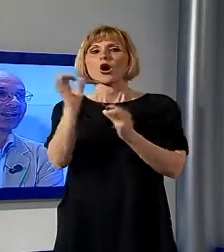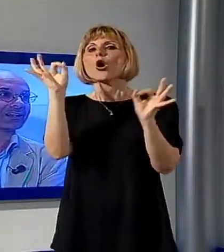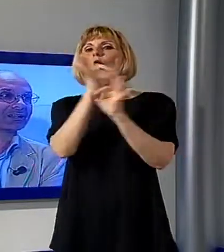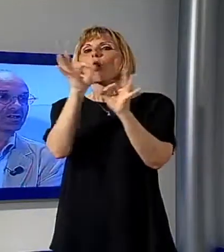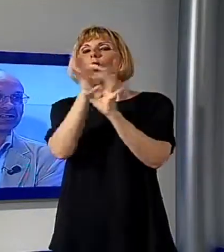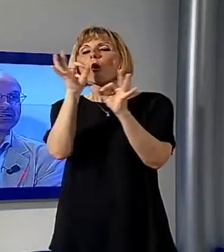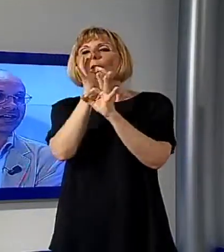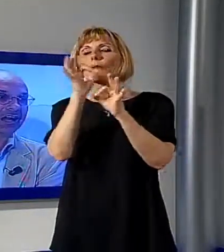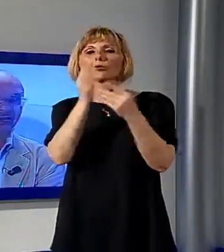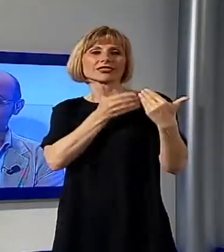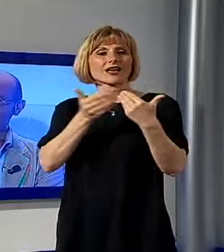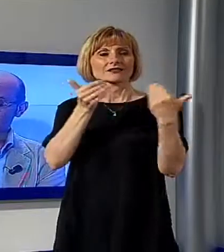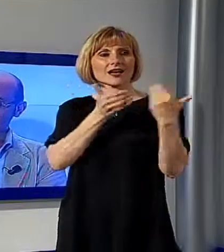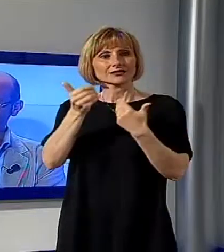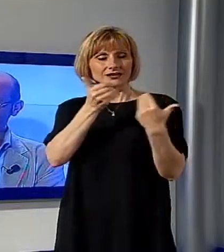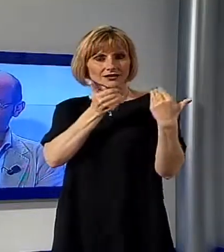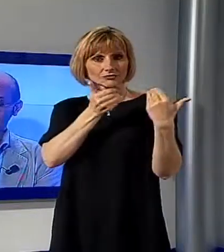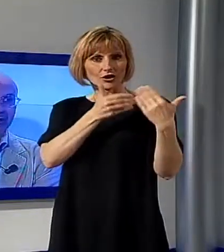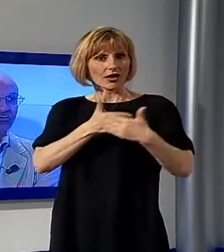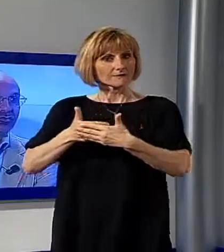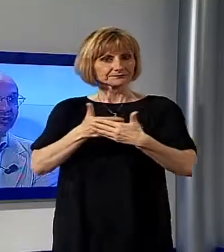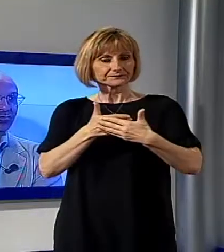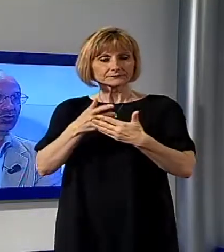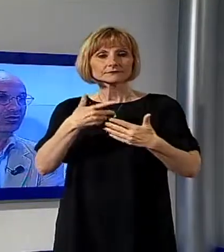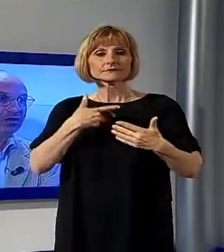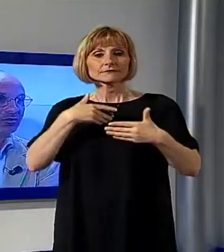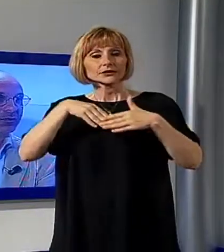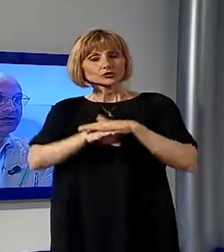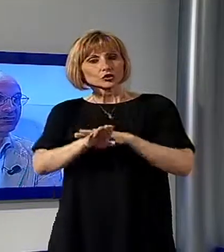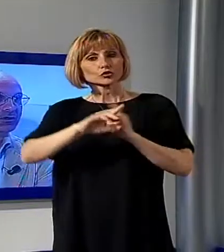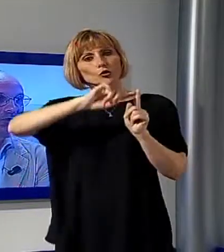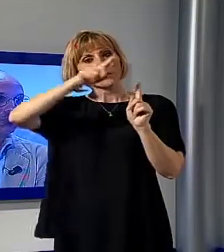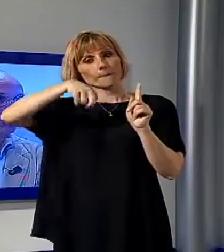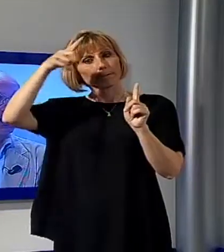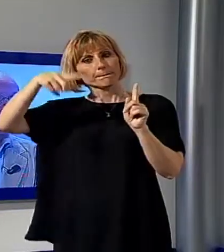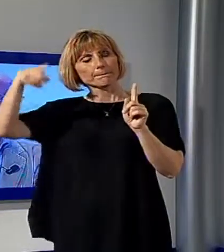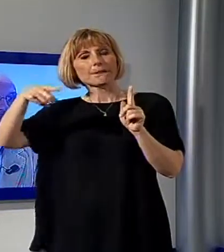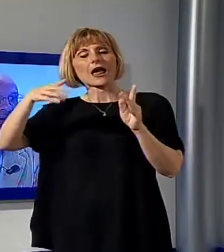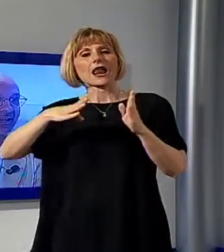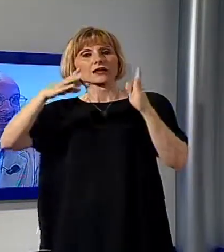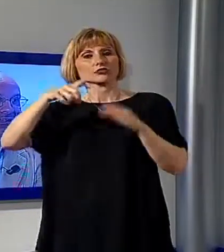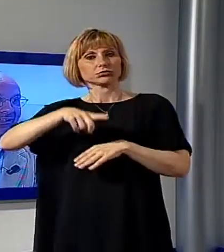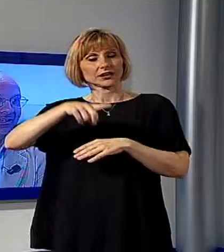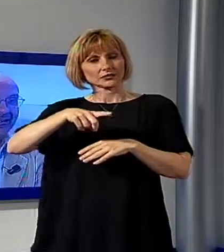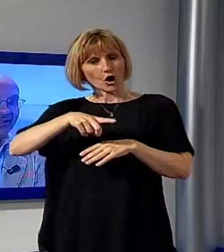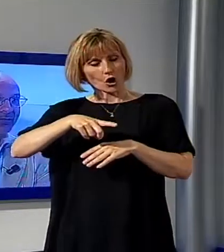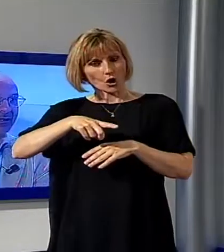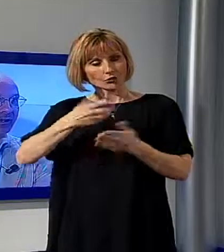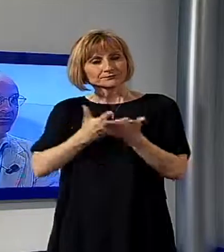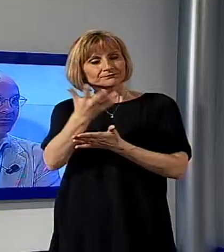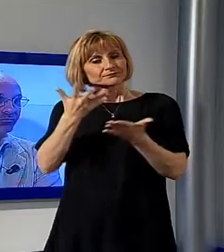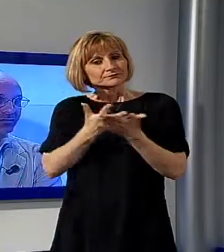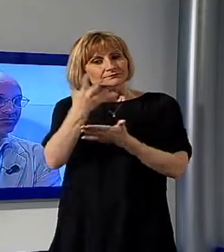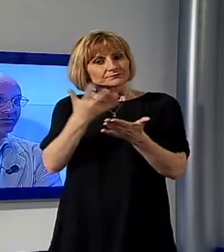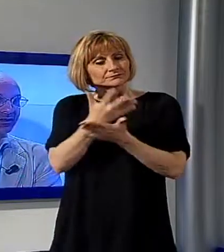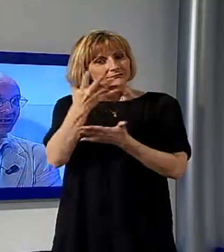una narratrice che sarà in certi momenti della giornata sotto il loggiato di Palazzo Pretorio a narrare le trame delle